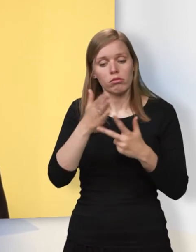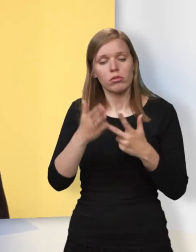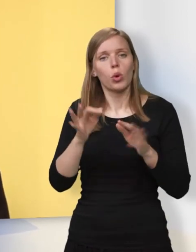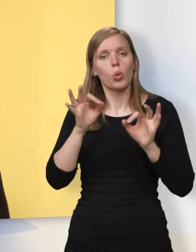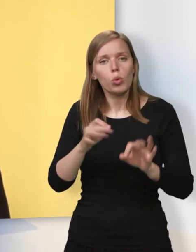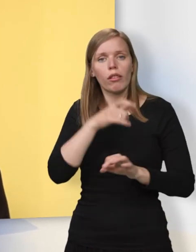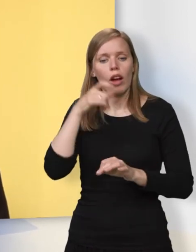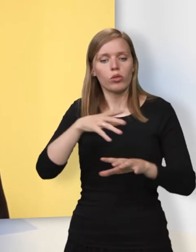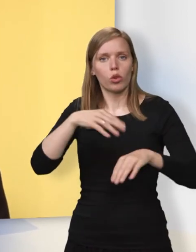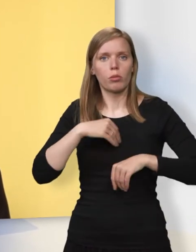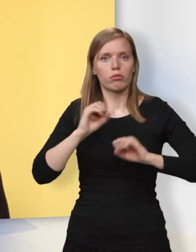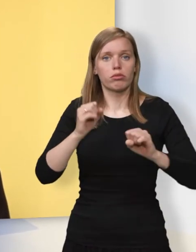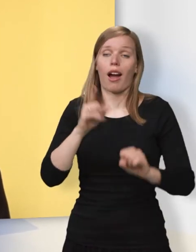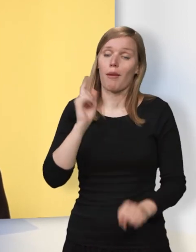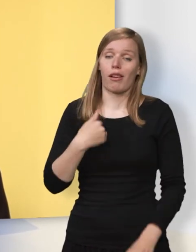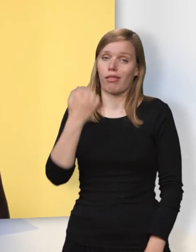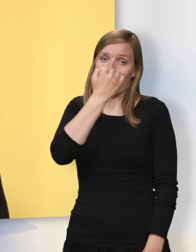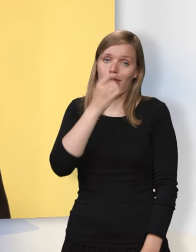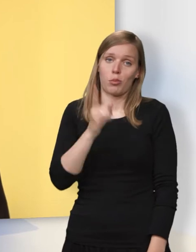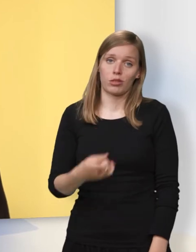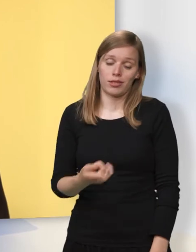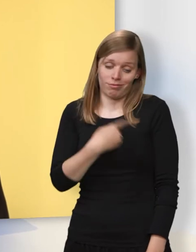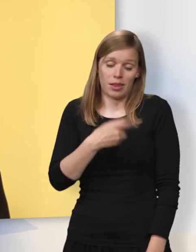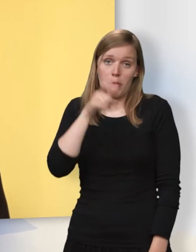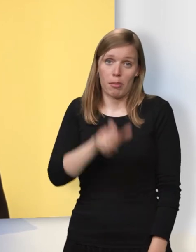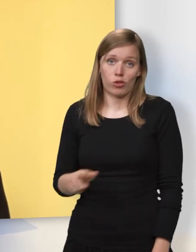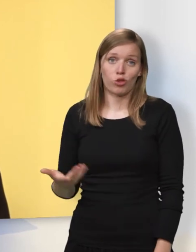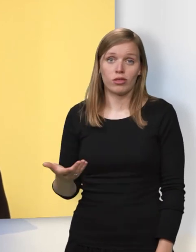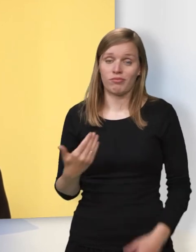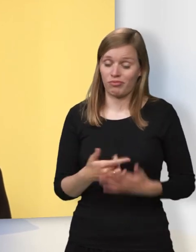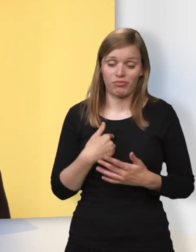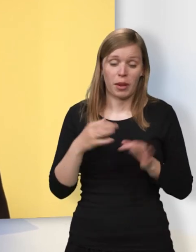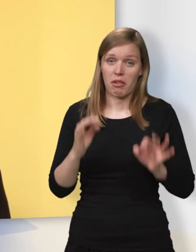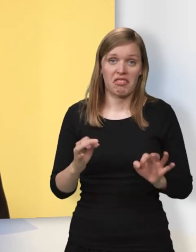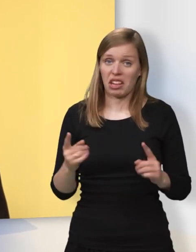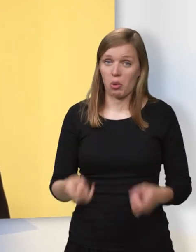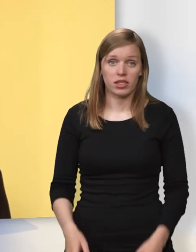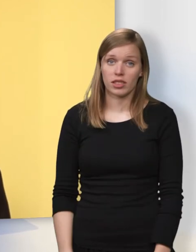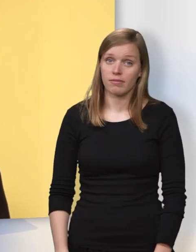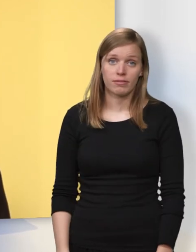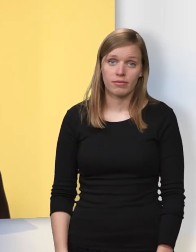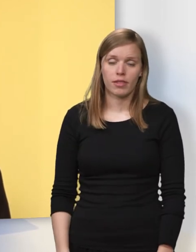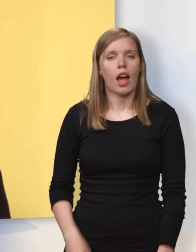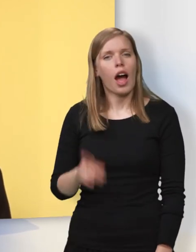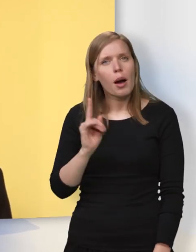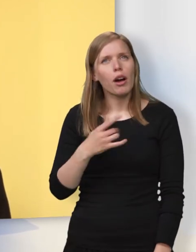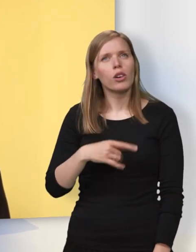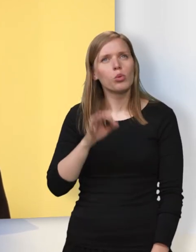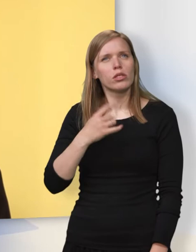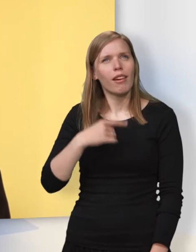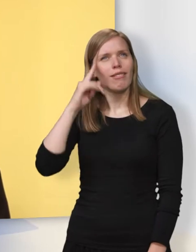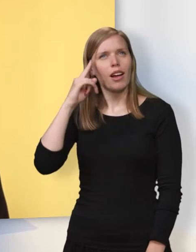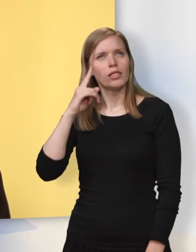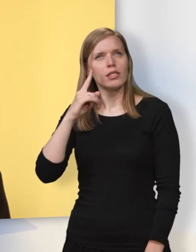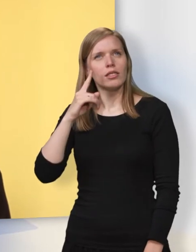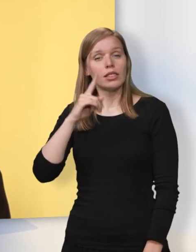aber wir brauchen uns ja nichts vormachen. Wir als Menschen sind nicht perfekt. Und da ist es für mich gut zu wissen, dass ich selber